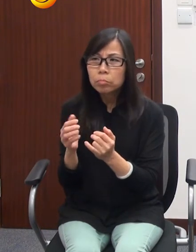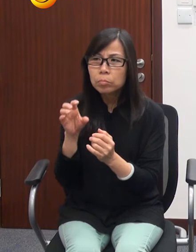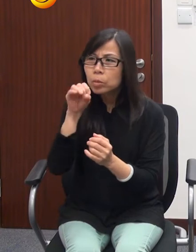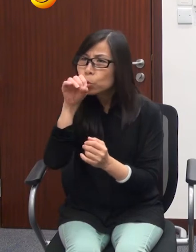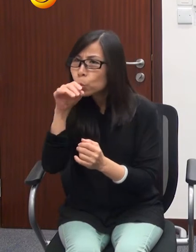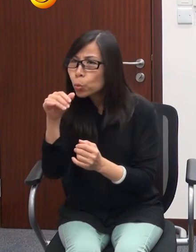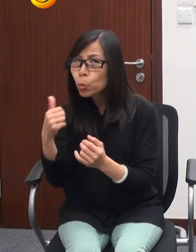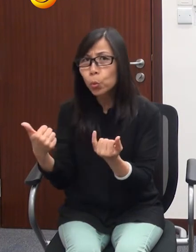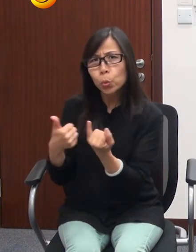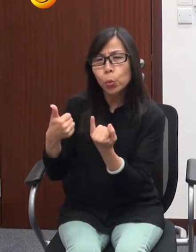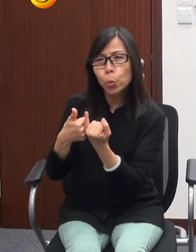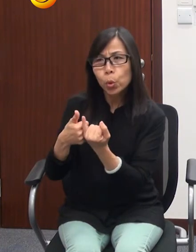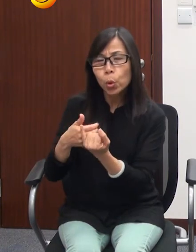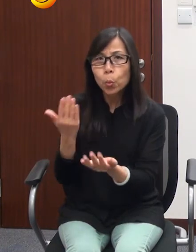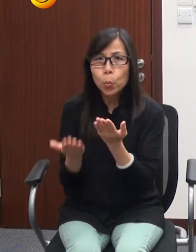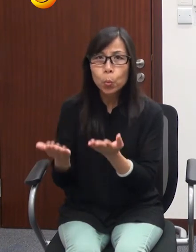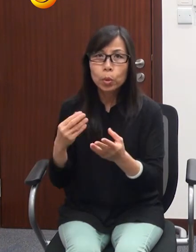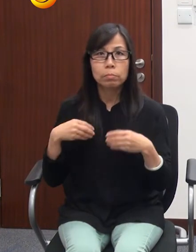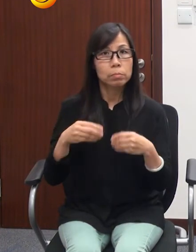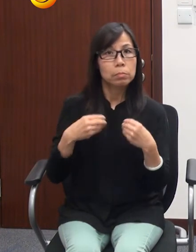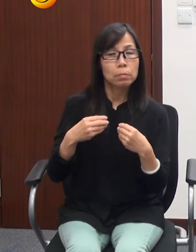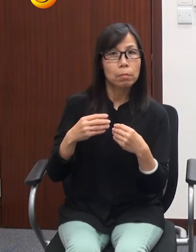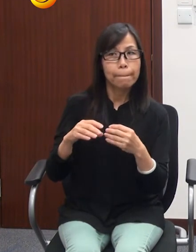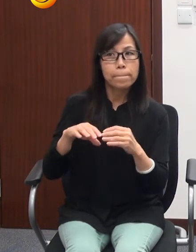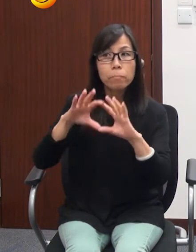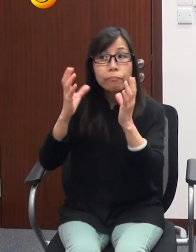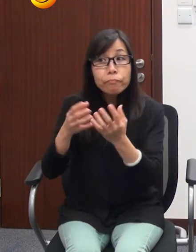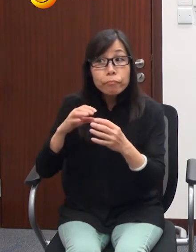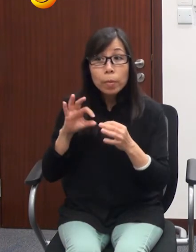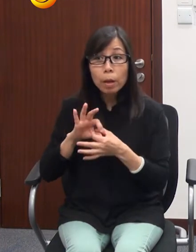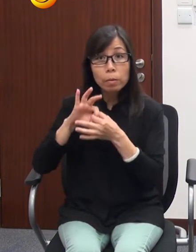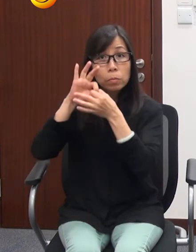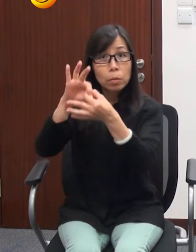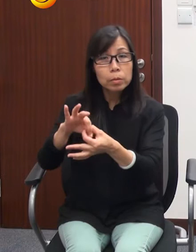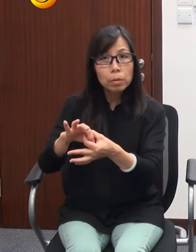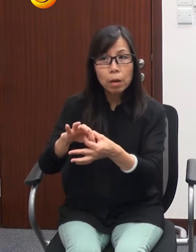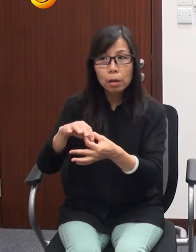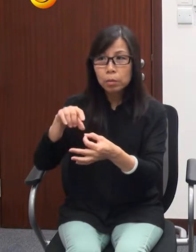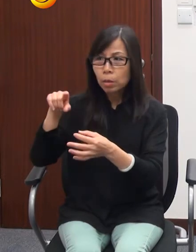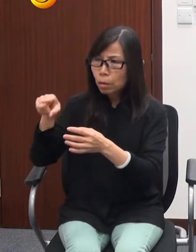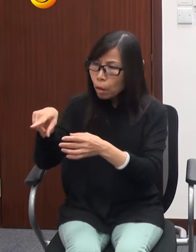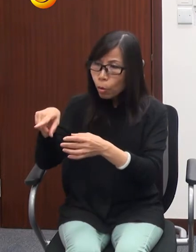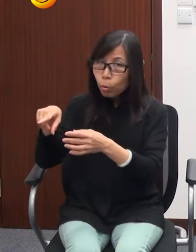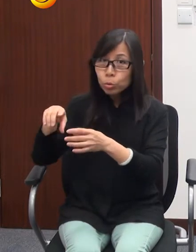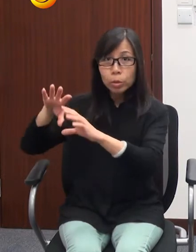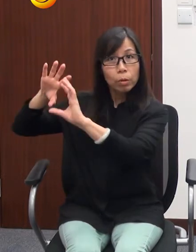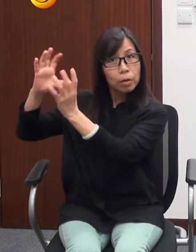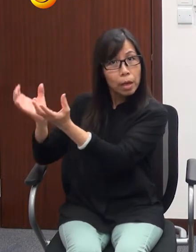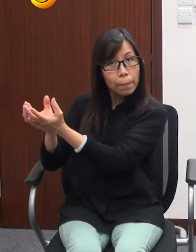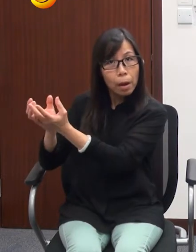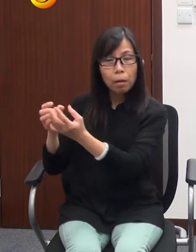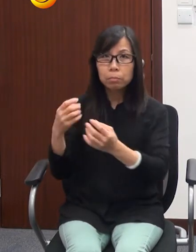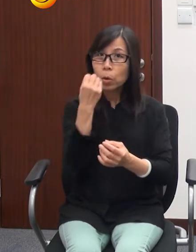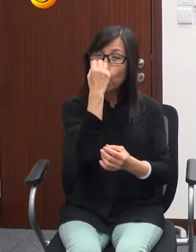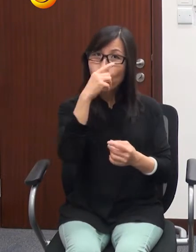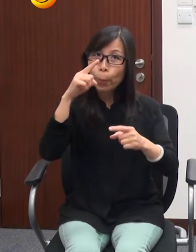學生或者教職員，即係對於成件事引起關注啦。咁然之後，中間有一派你見到奇怪就係其實。廣大咁多